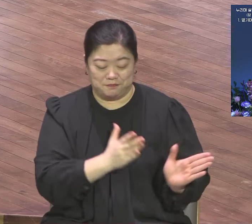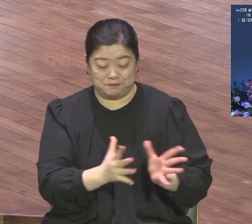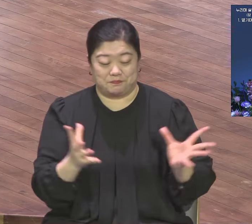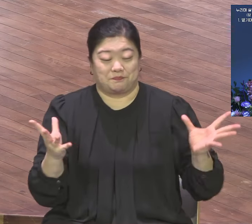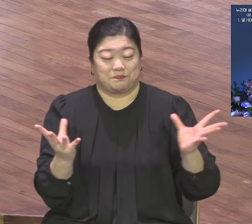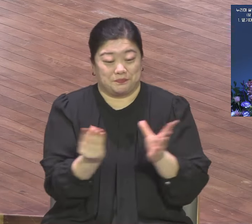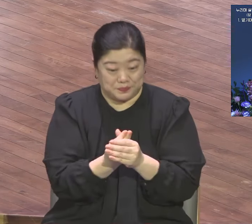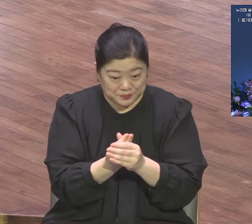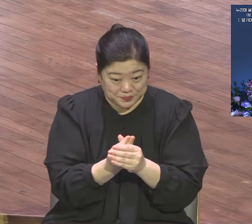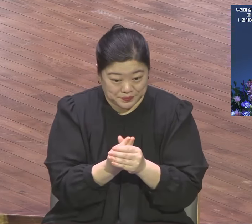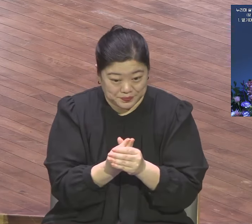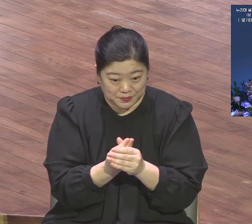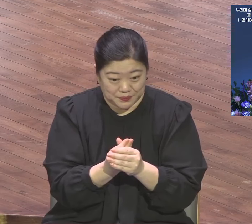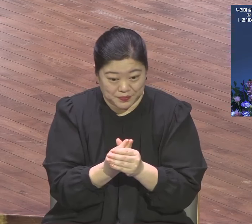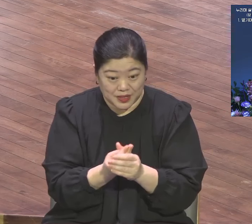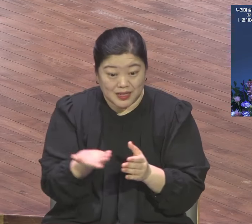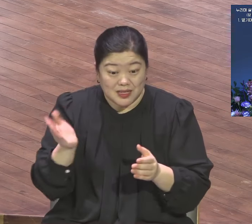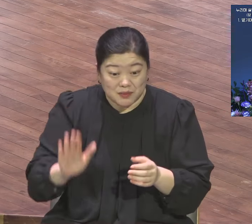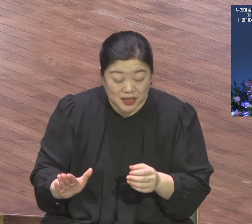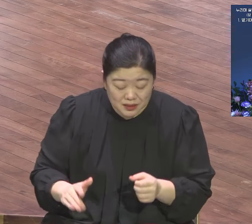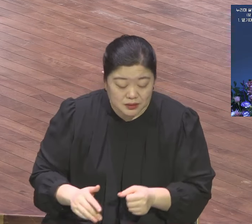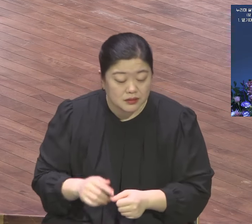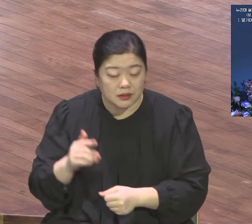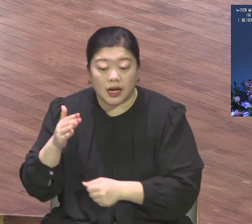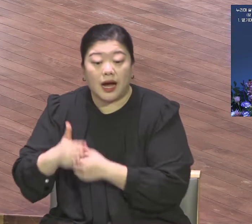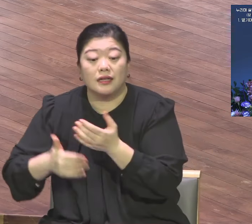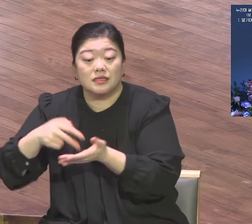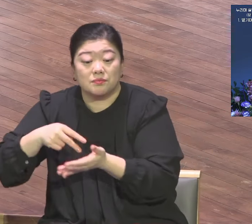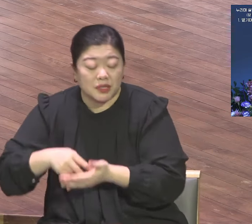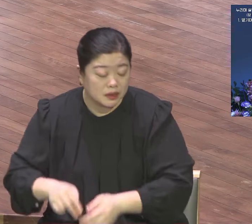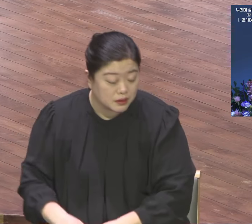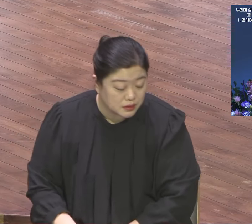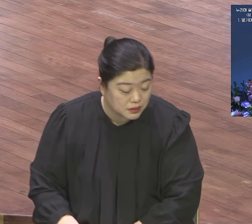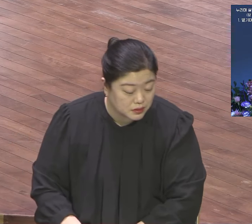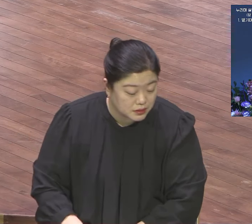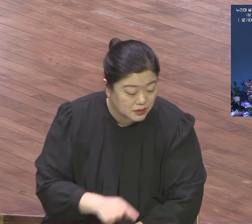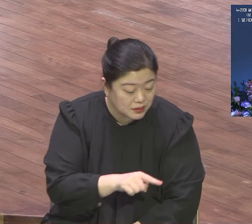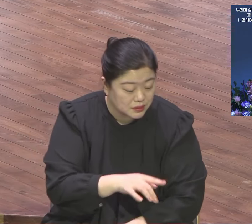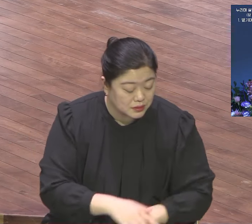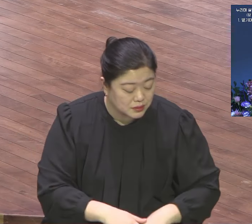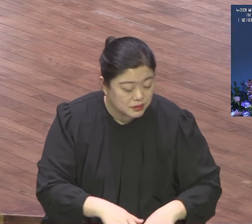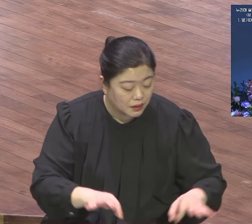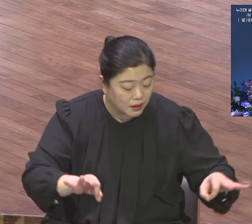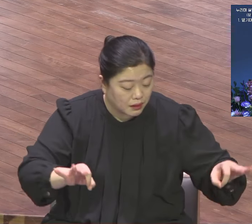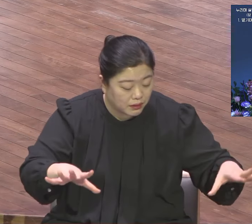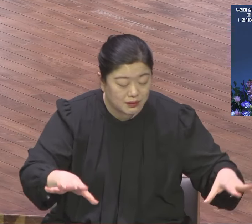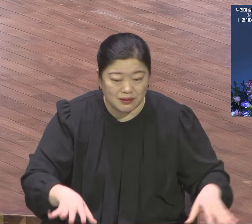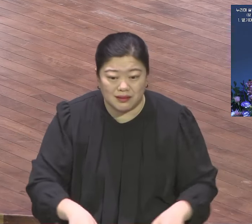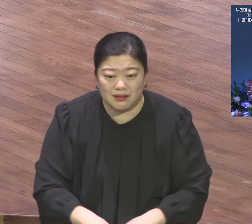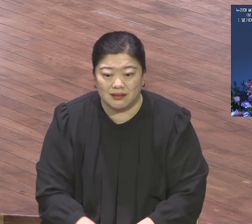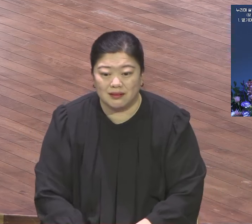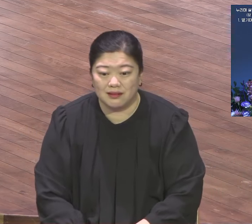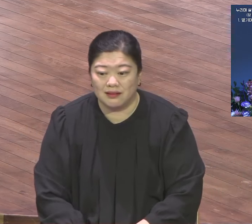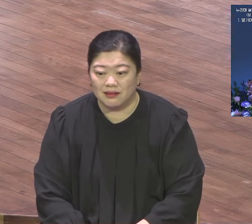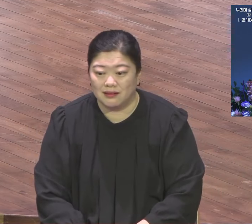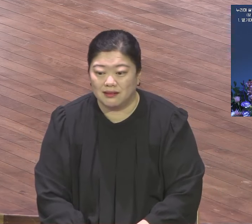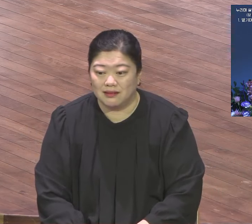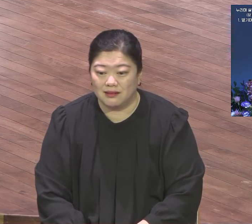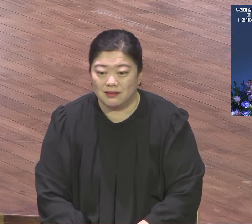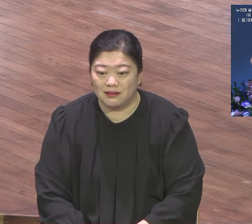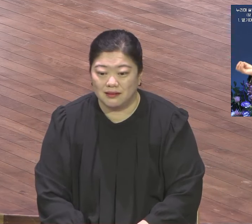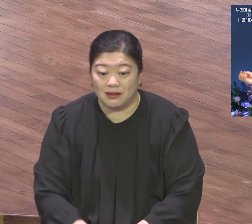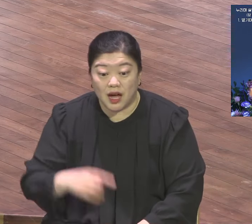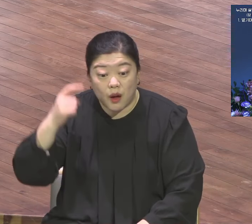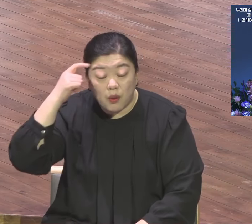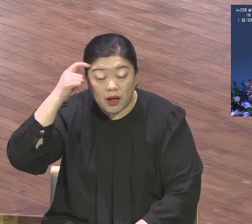노력도 마치 잠깐 보이다 없어지는 안개라고 말씀하고 있습니다. 왜냐?